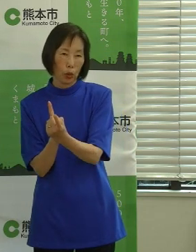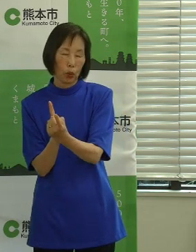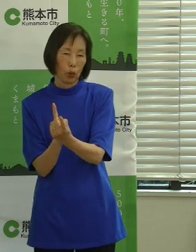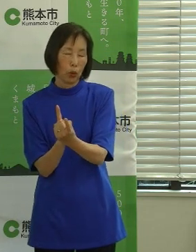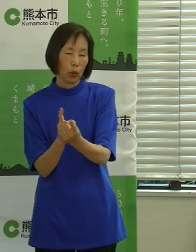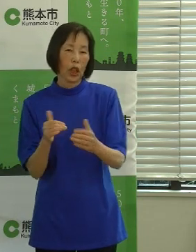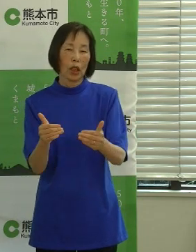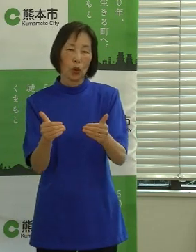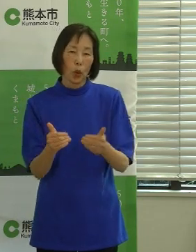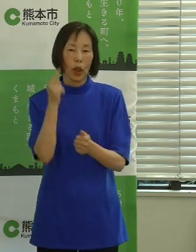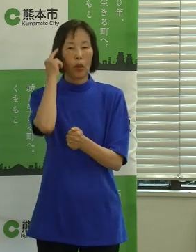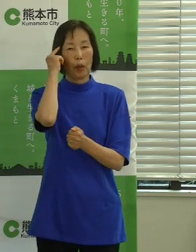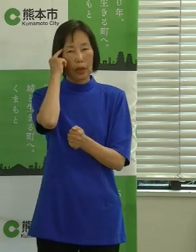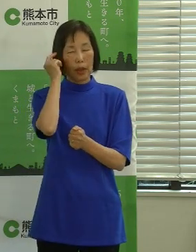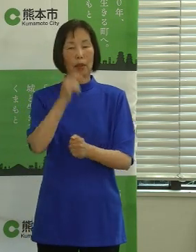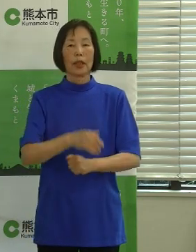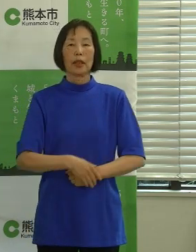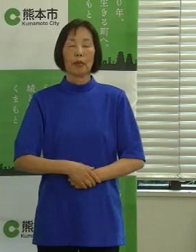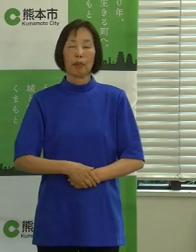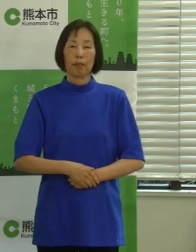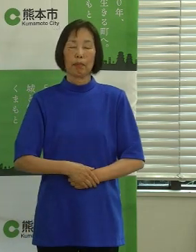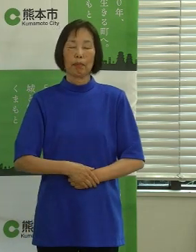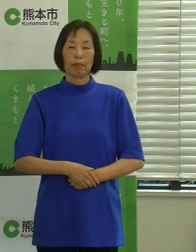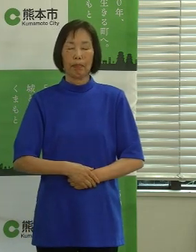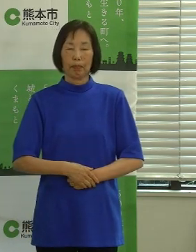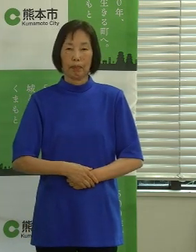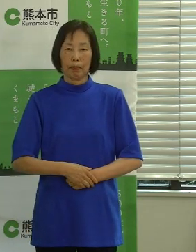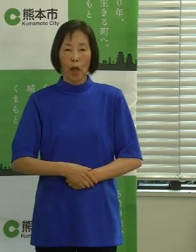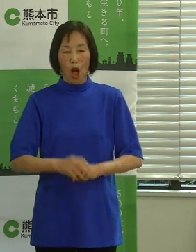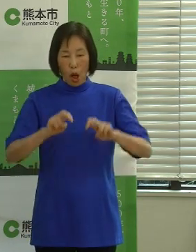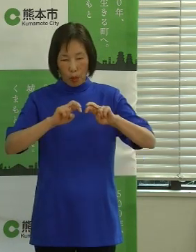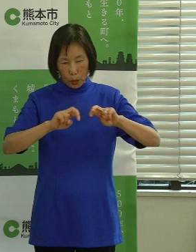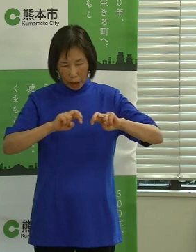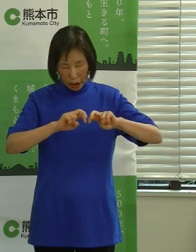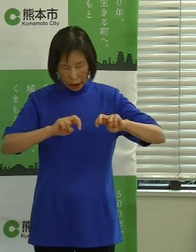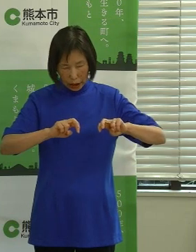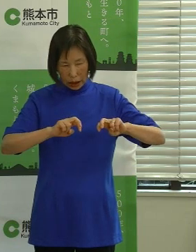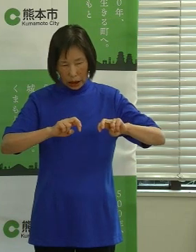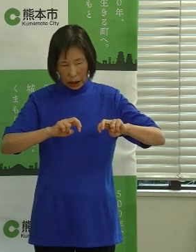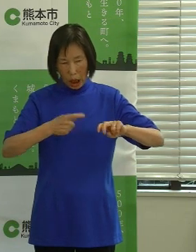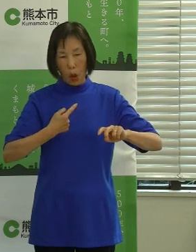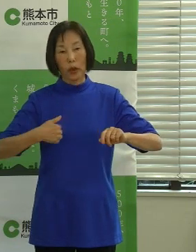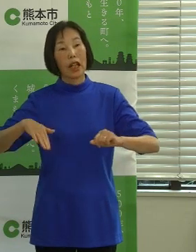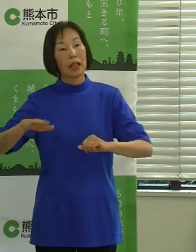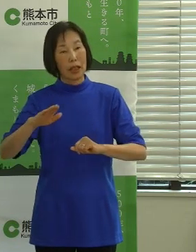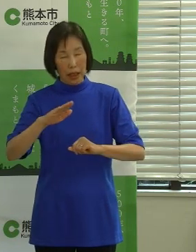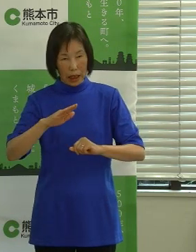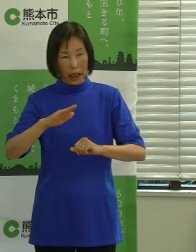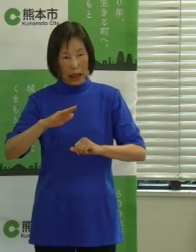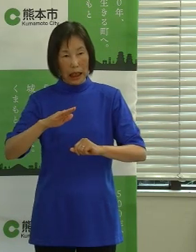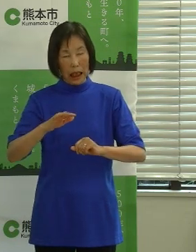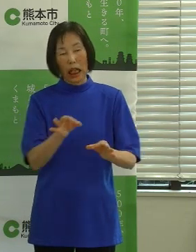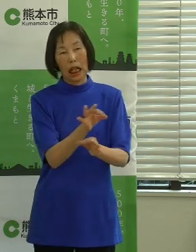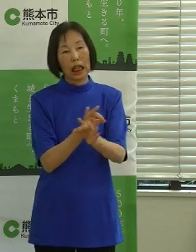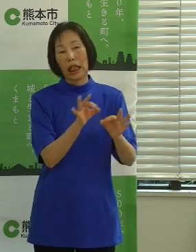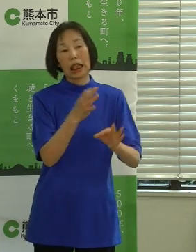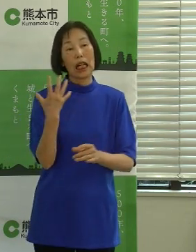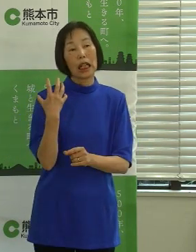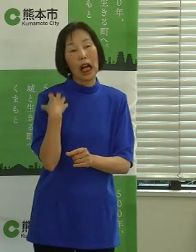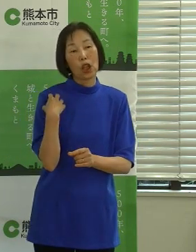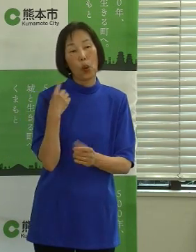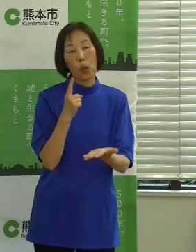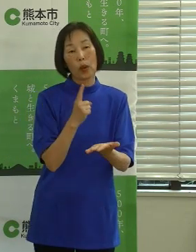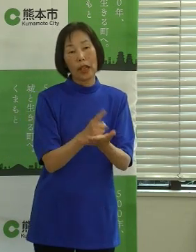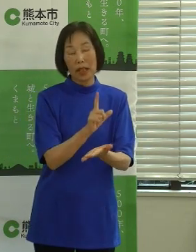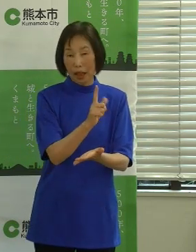ければいけないというふうに思いますので、まあ、そういう意味ではこういう分析を我々各その経済担当セクションだけ